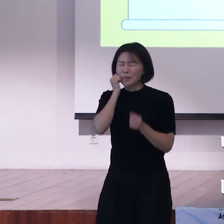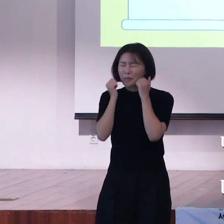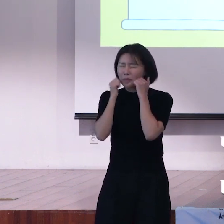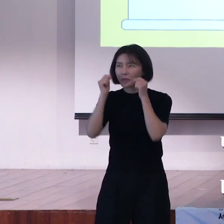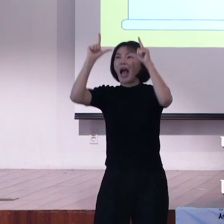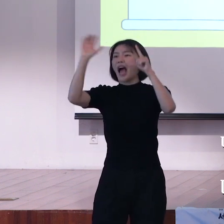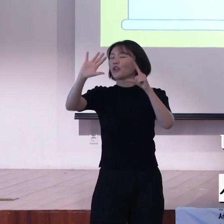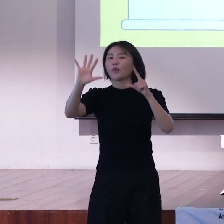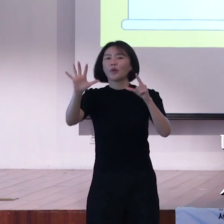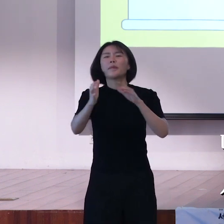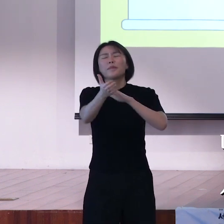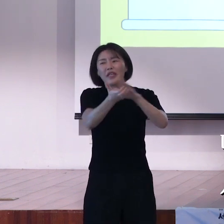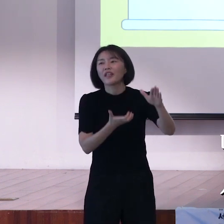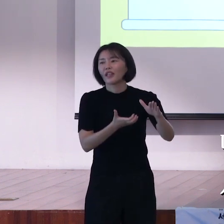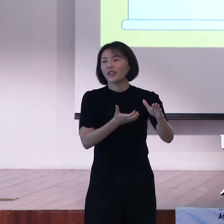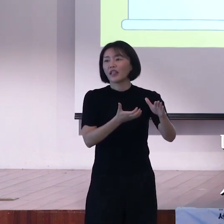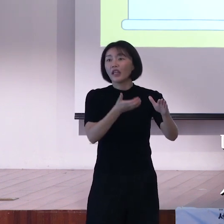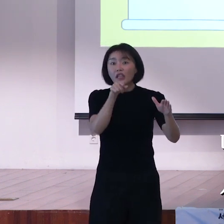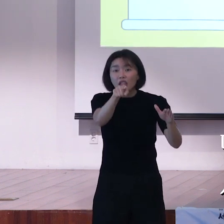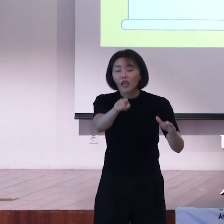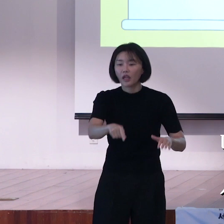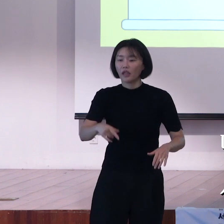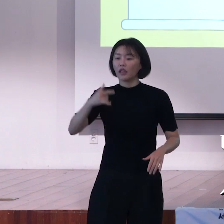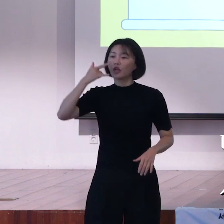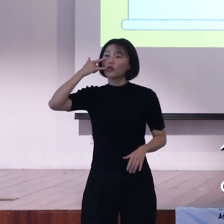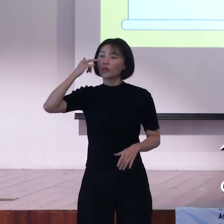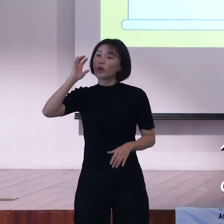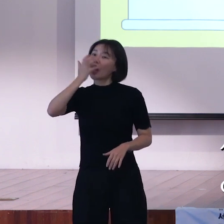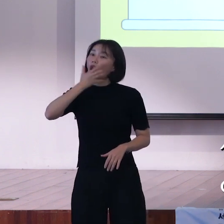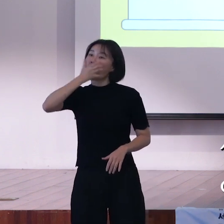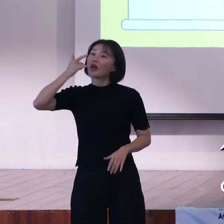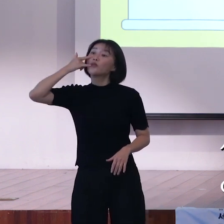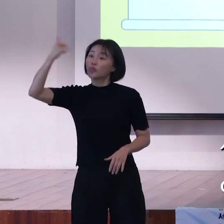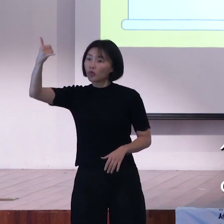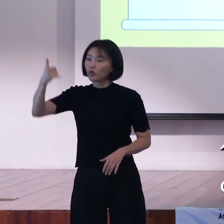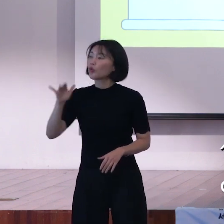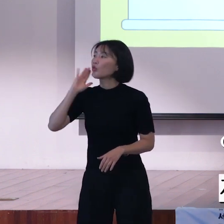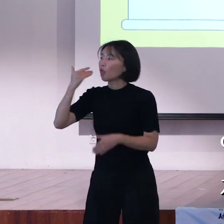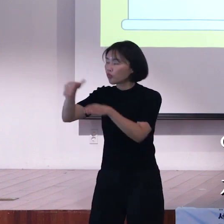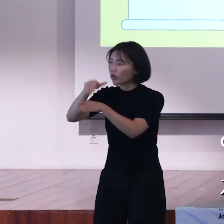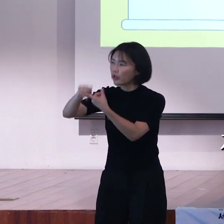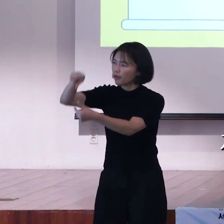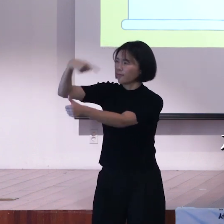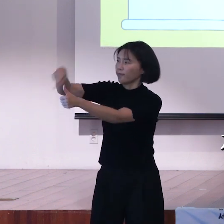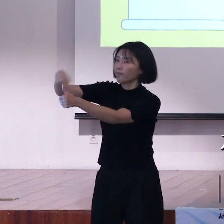역시 필요하고 그리고 포다 아이들에게도 필요하다고 저는 생각을 합니다.